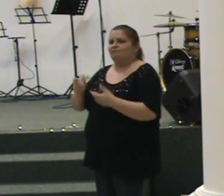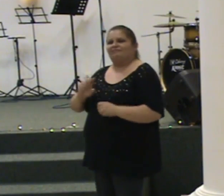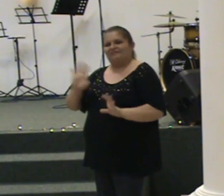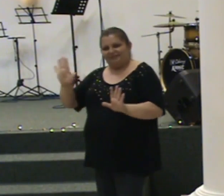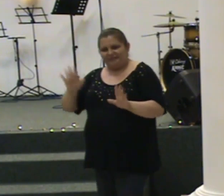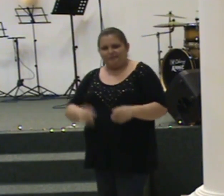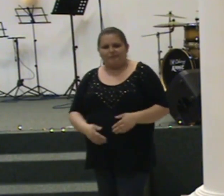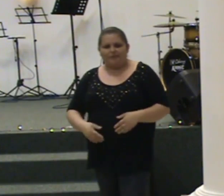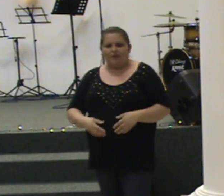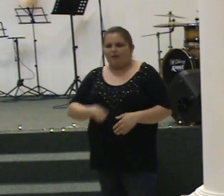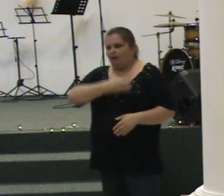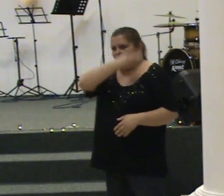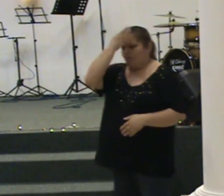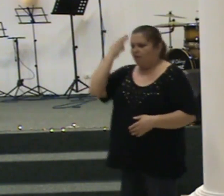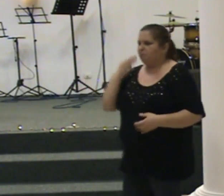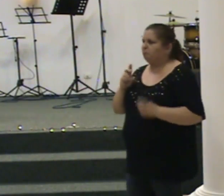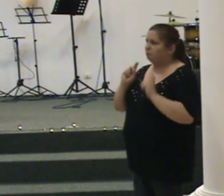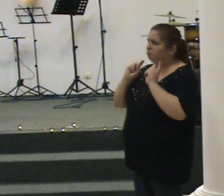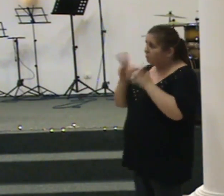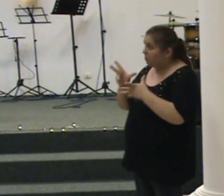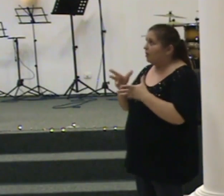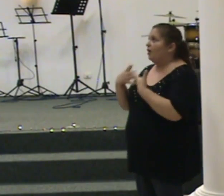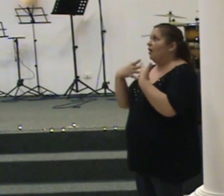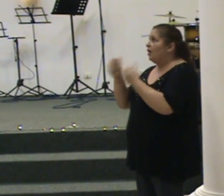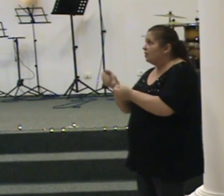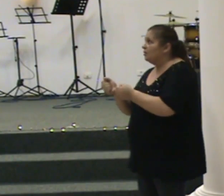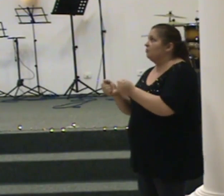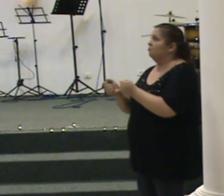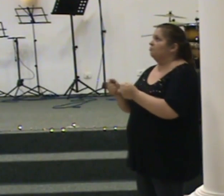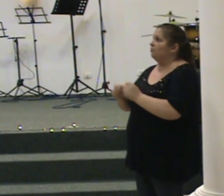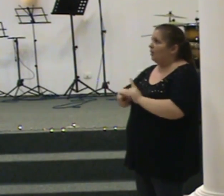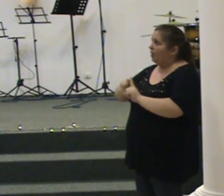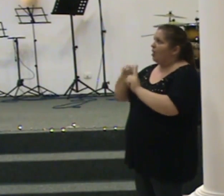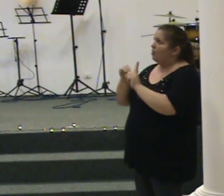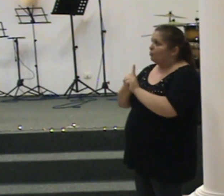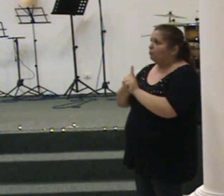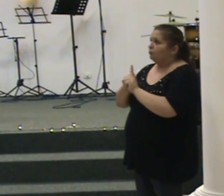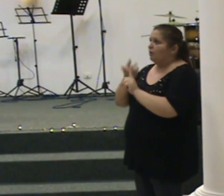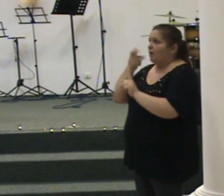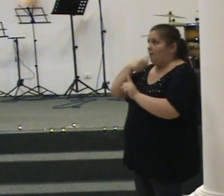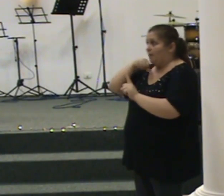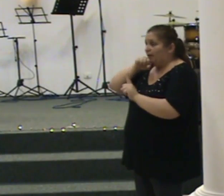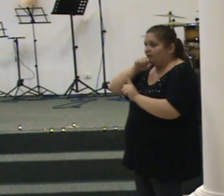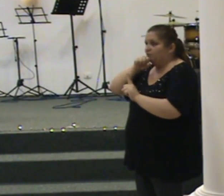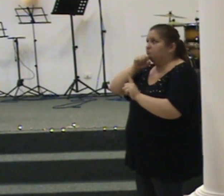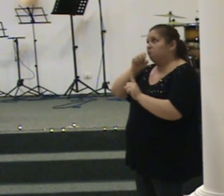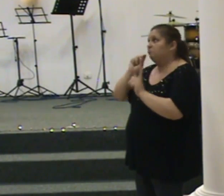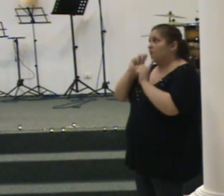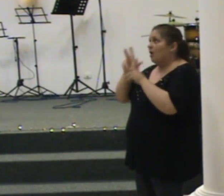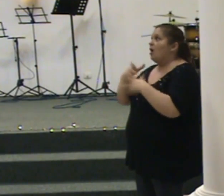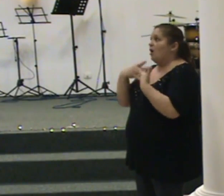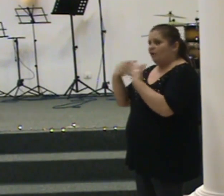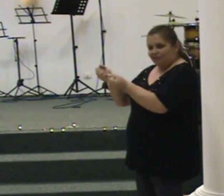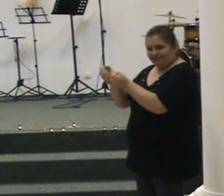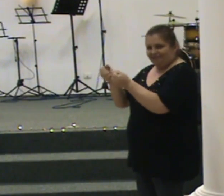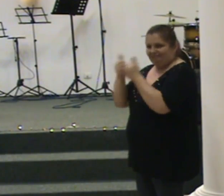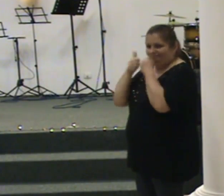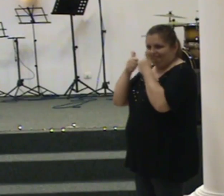Maria estava resolvida. Falou, eu aceito Jesus, ser mãe de Jesus, filho do Altíssimo.